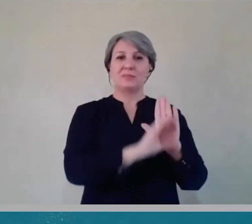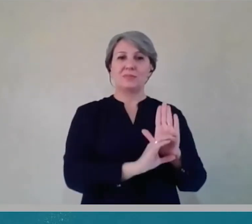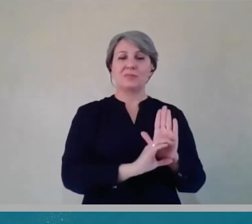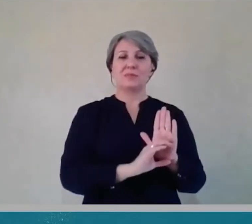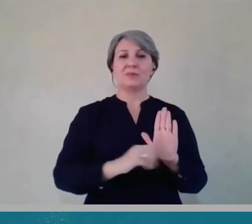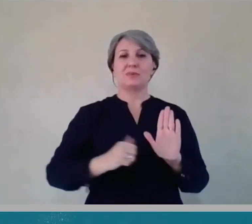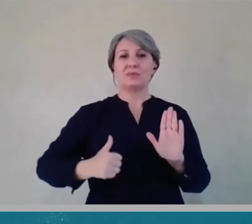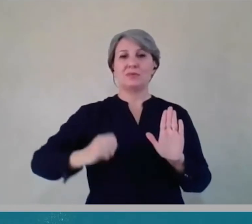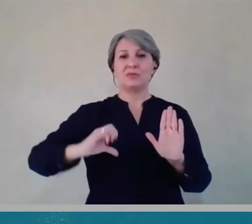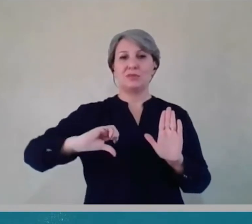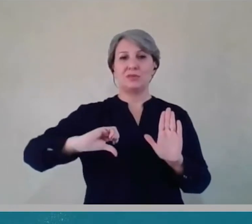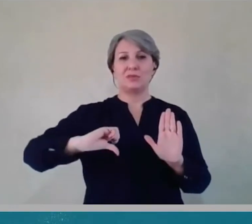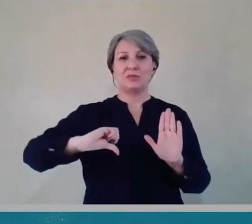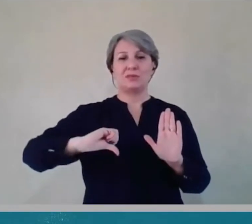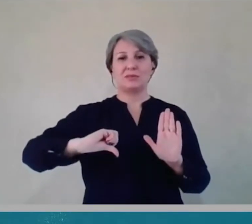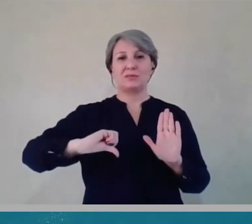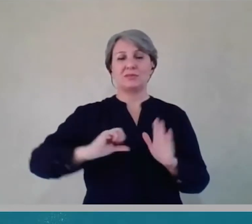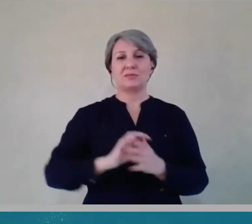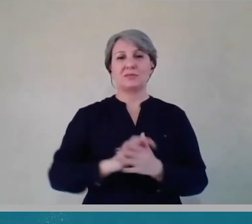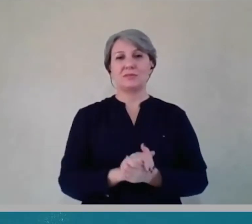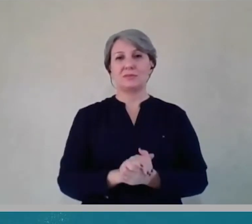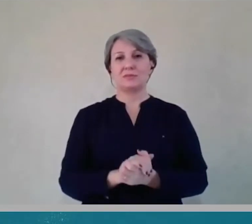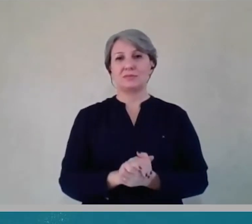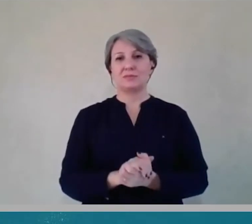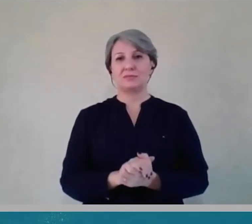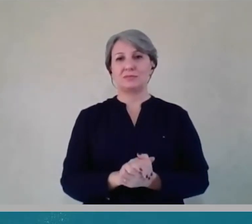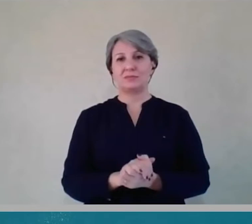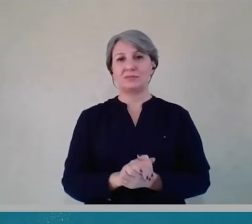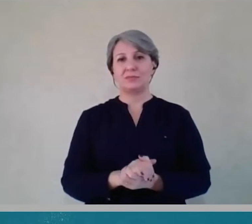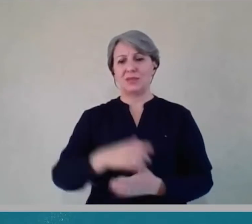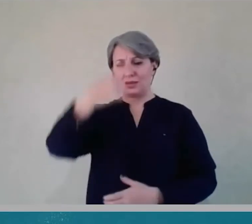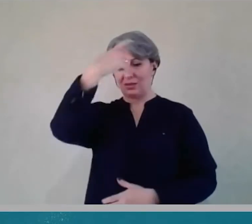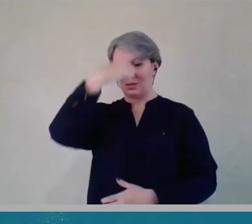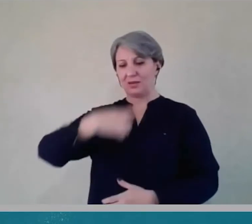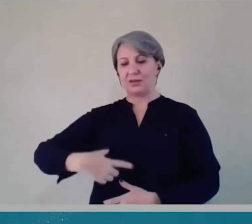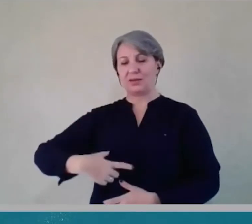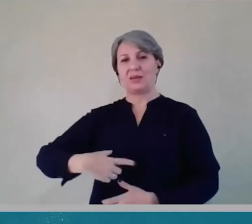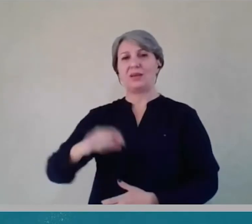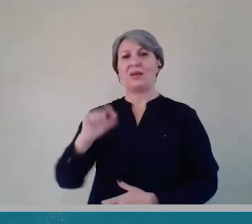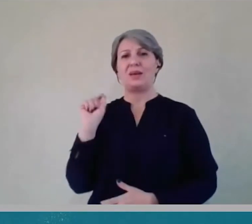Quem vai estar lá? Quem vai estar lá